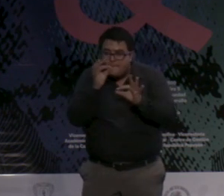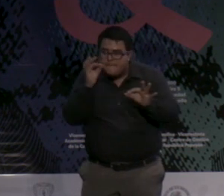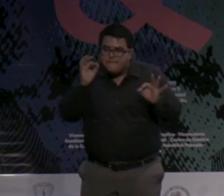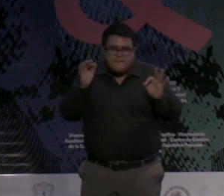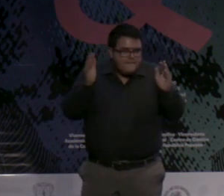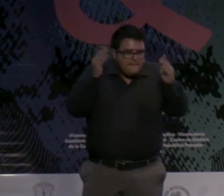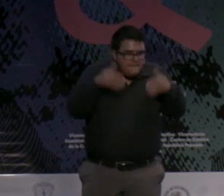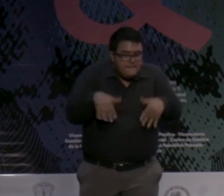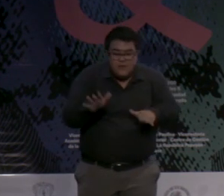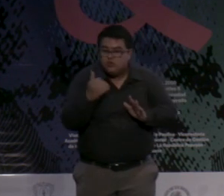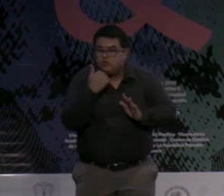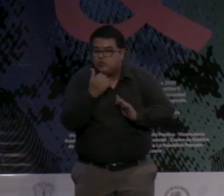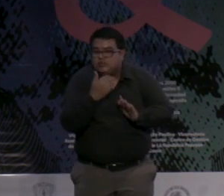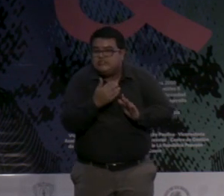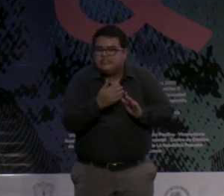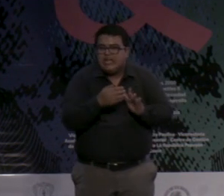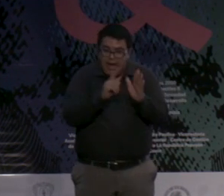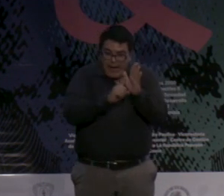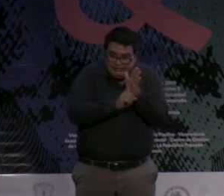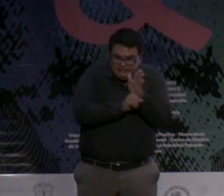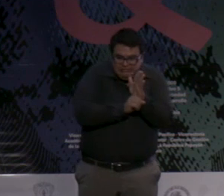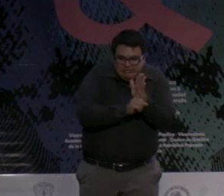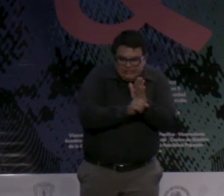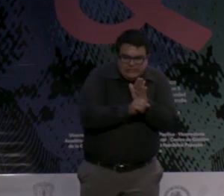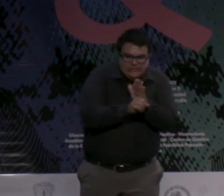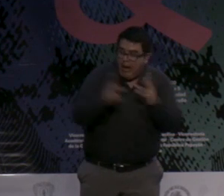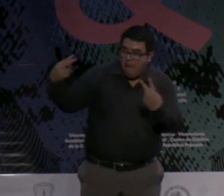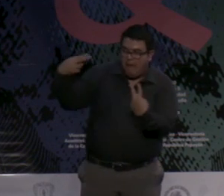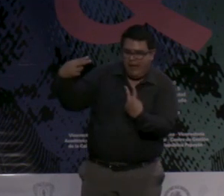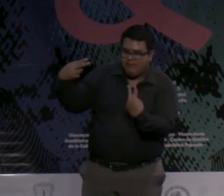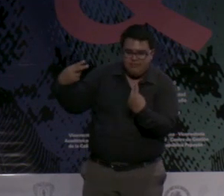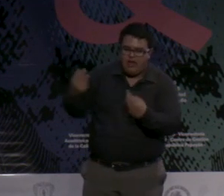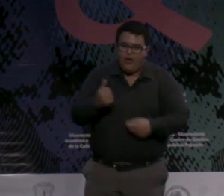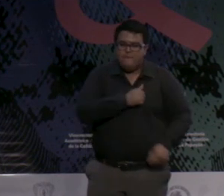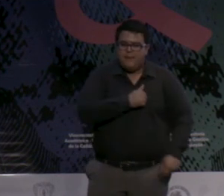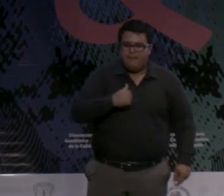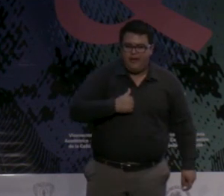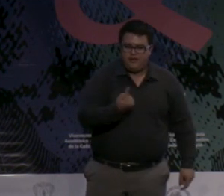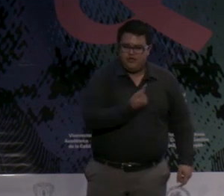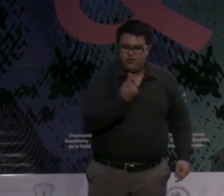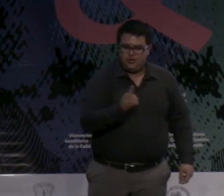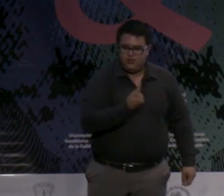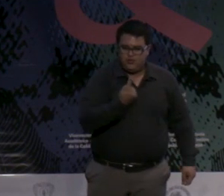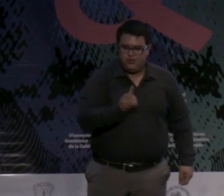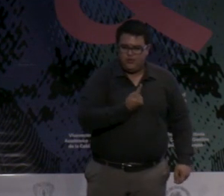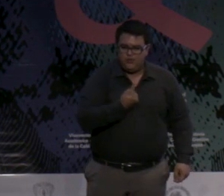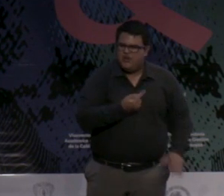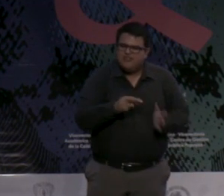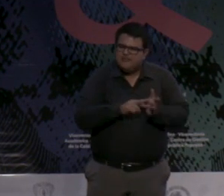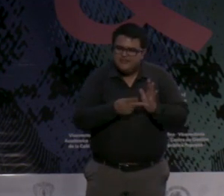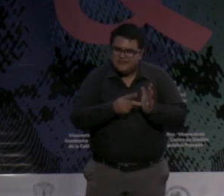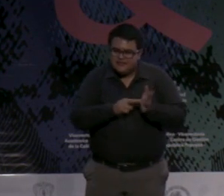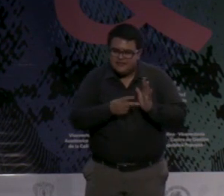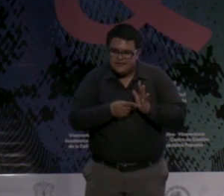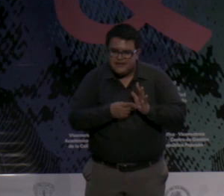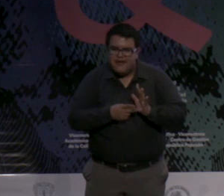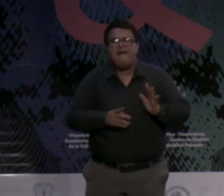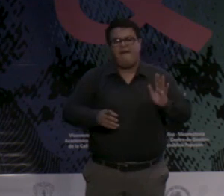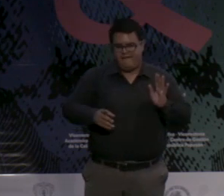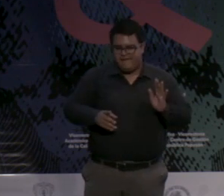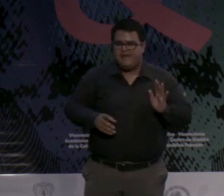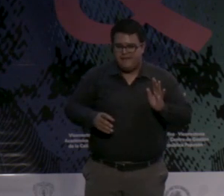de difícil acceso que no va a ser atestiguado por otros, por otro público. Eso significaría en principio que